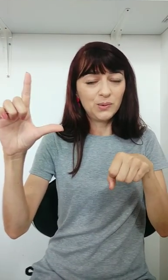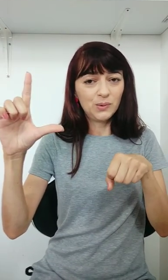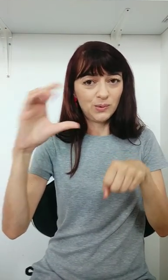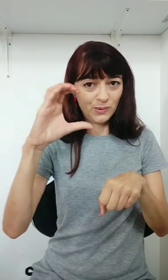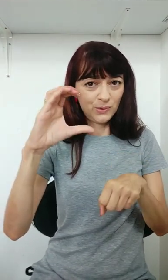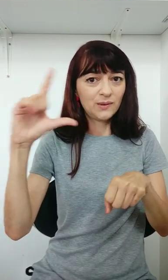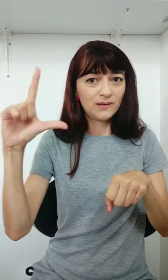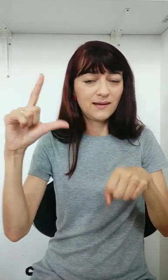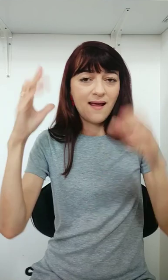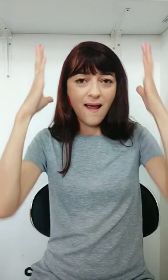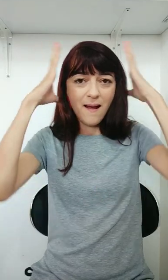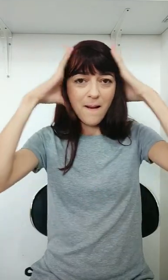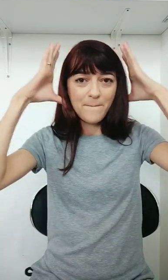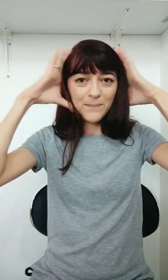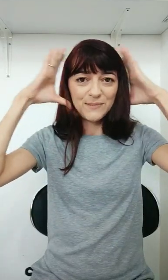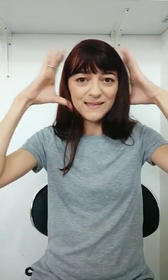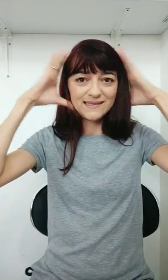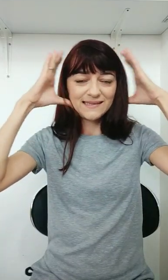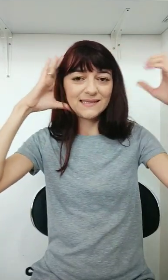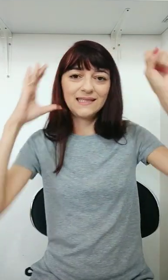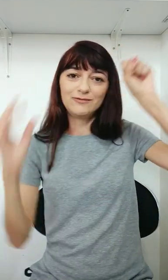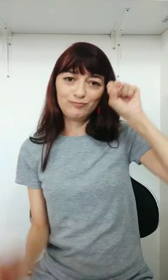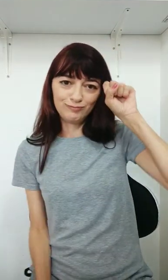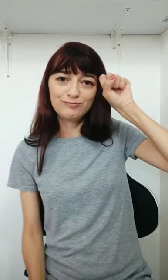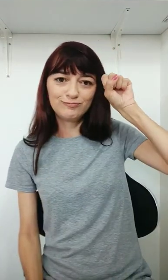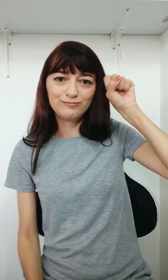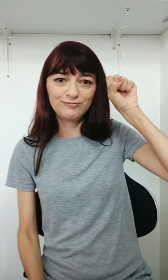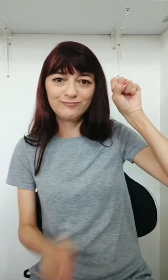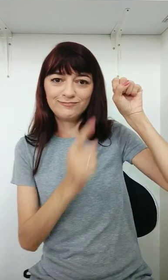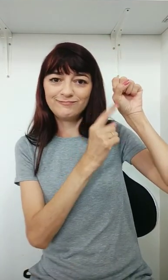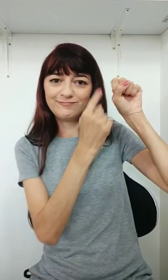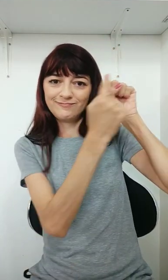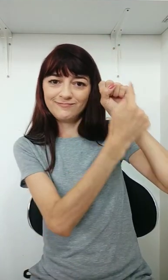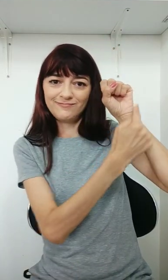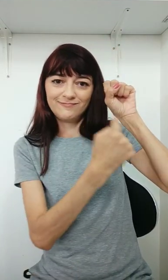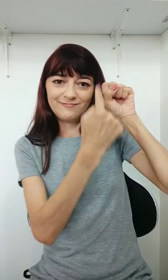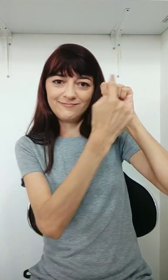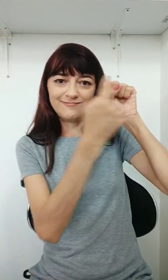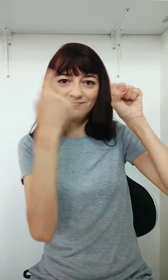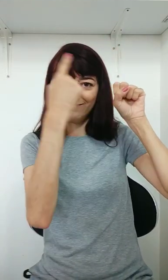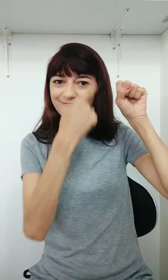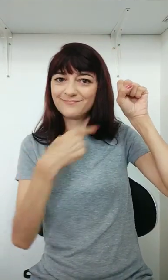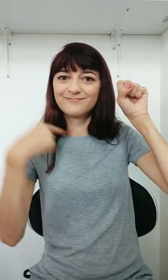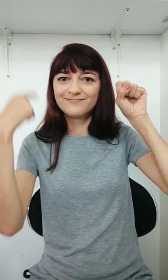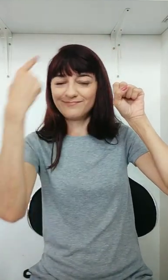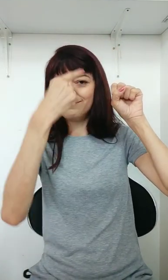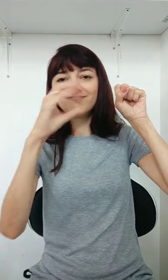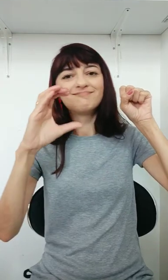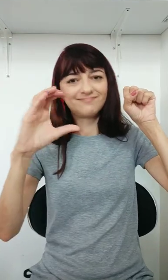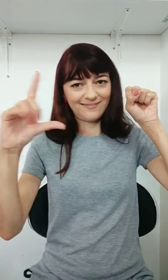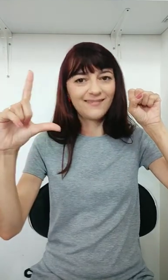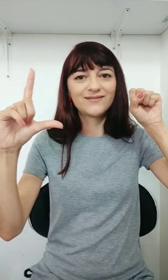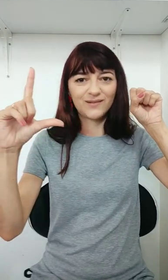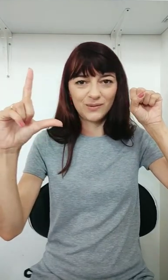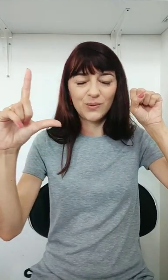realidade é um classificador, tá bom? Essa mão representa a cabeça, tá ok? Percebem aqui? Como se fosse a